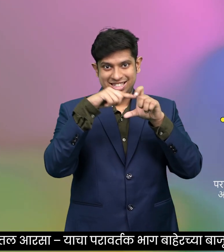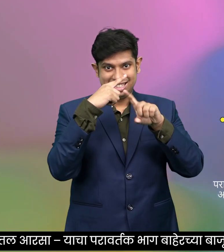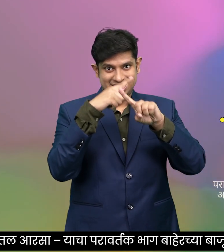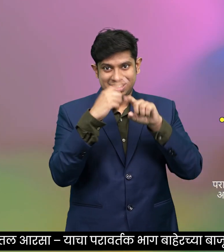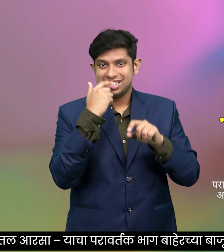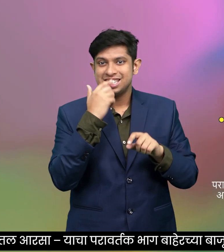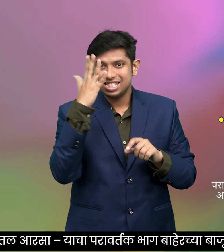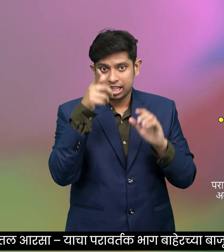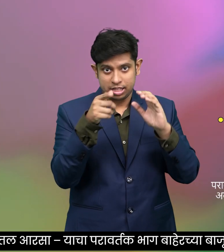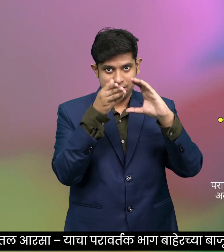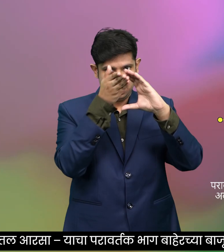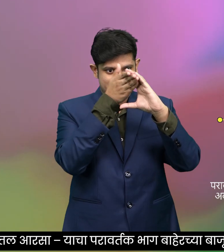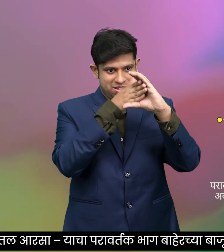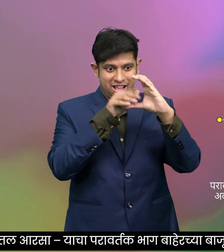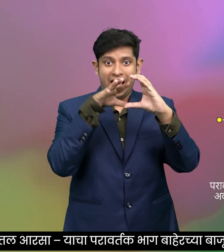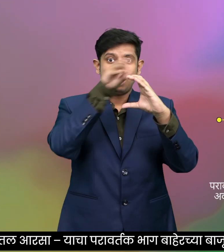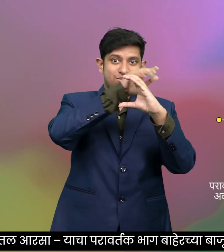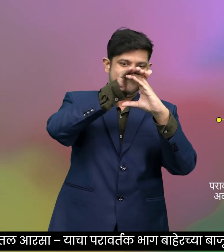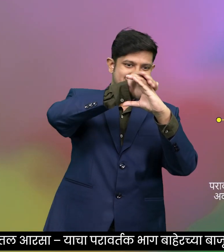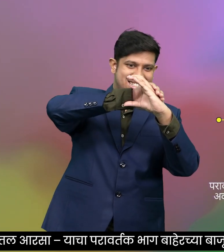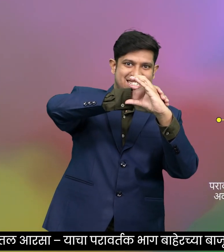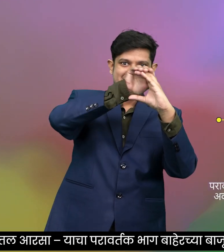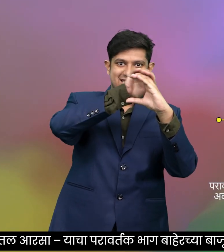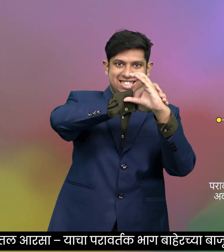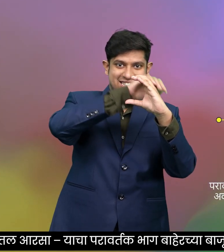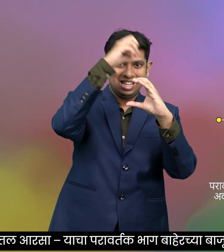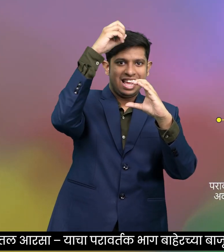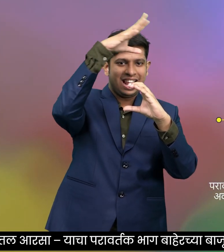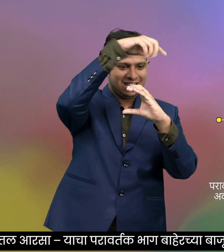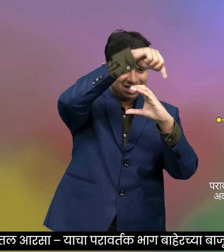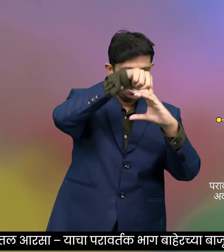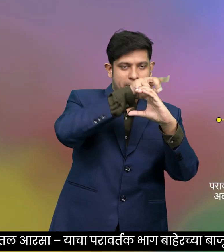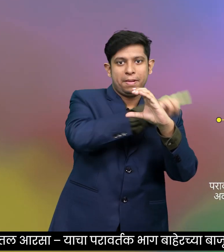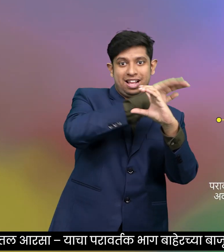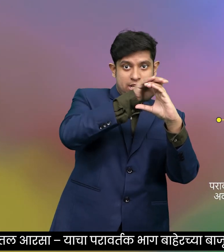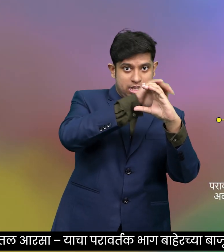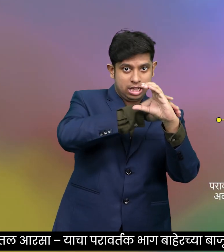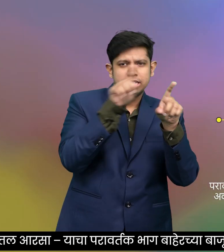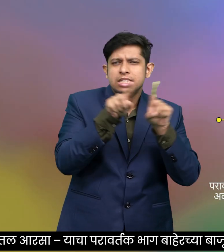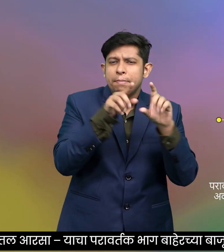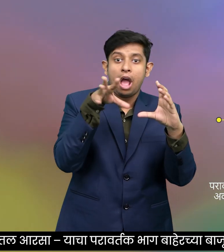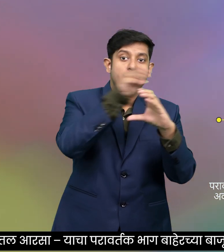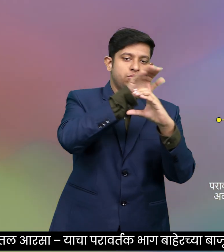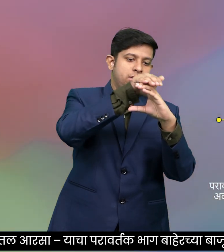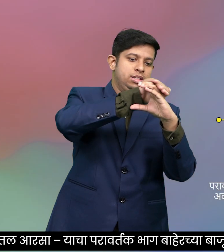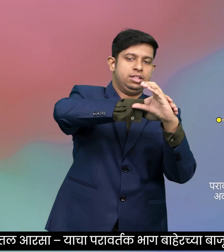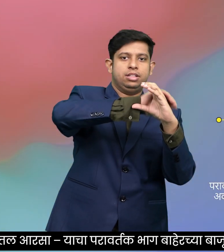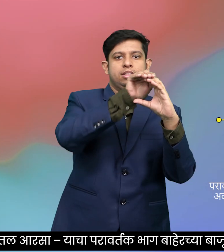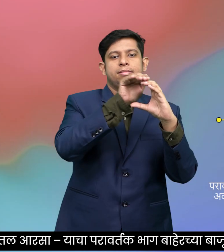उत्तल आरसा याचा परावर्तक भाग बाहेरच्या बाजूस वक्र असतो, जसे एखाद्या गोळाच्या बाहेरील